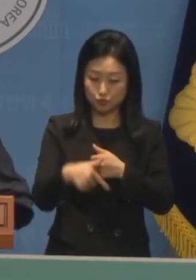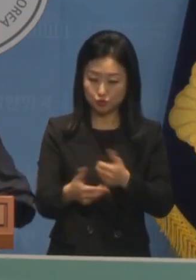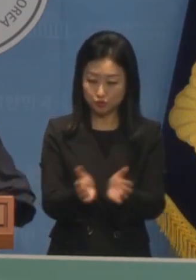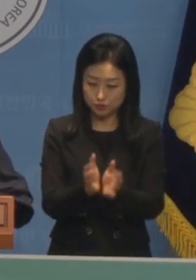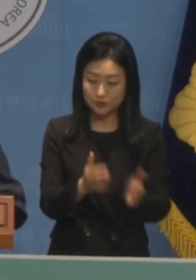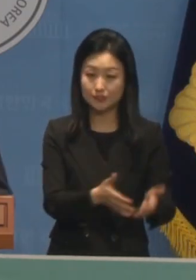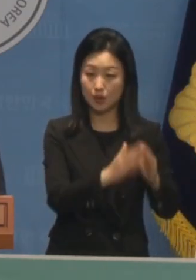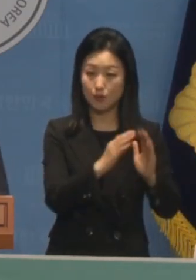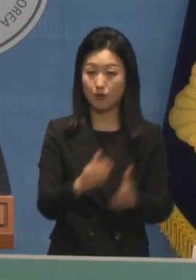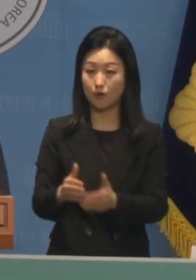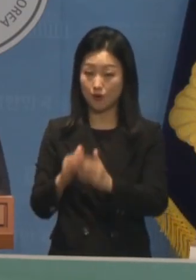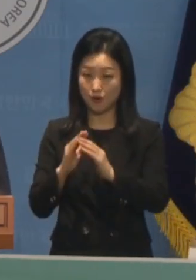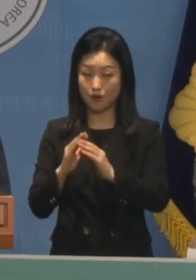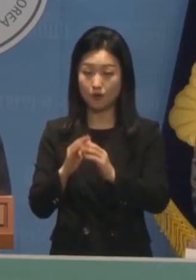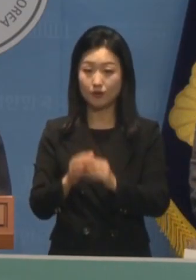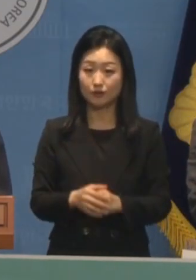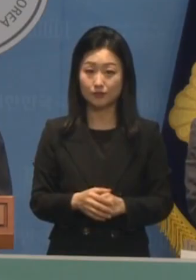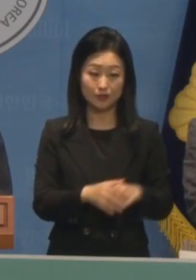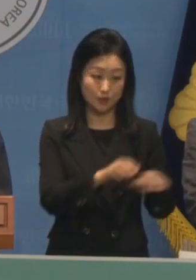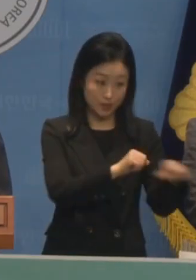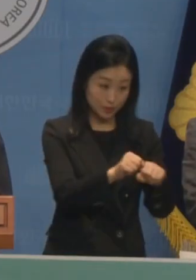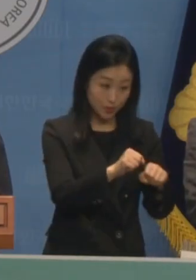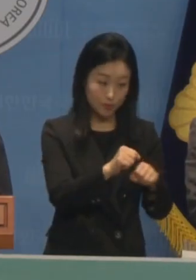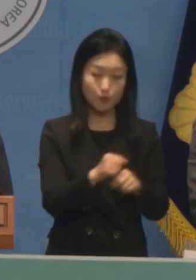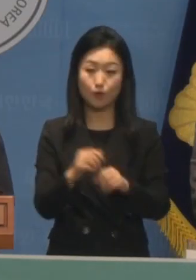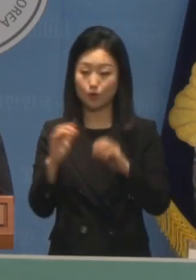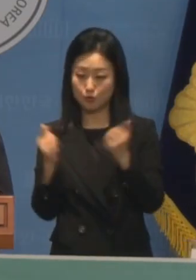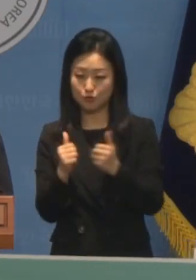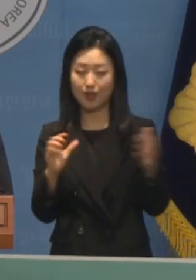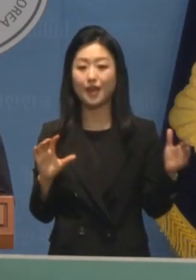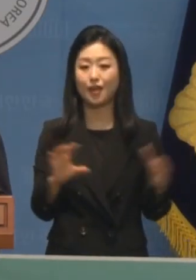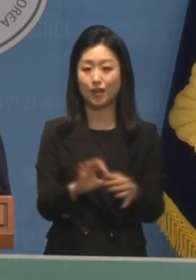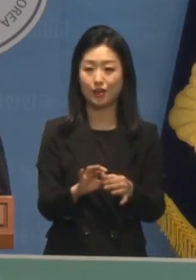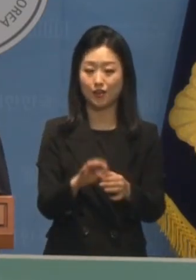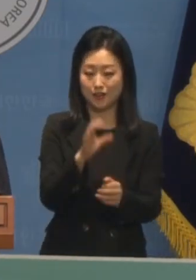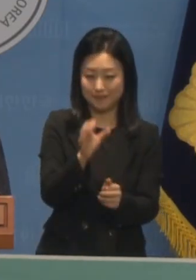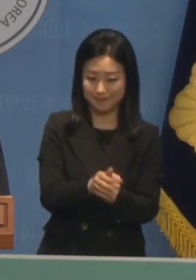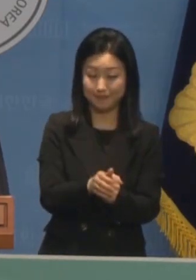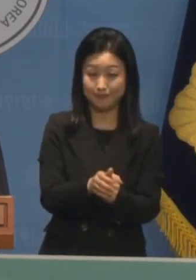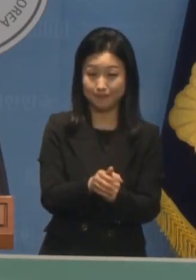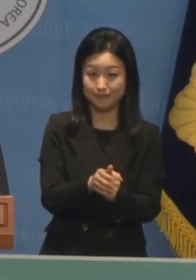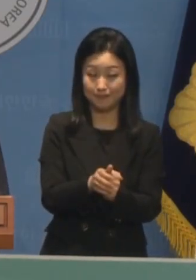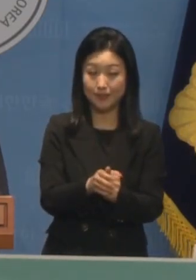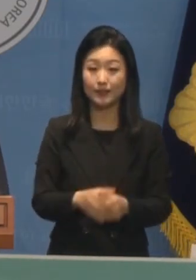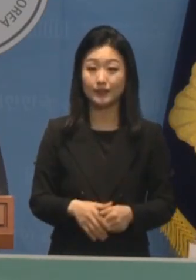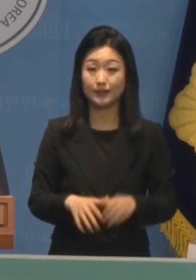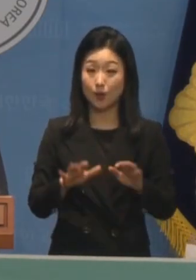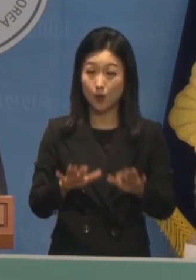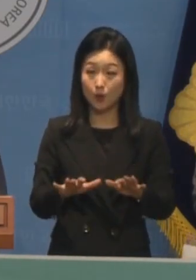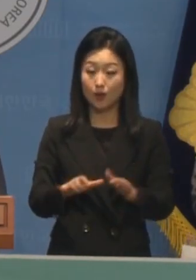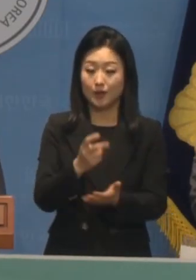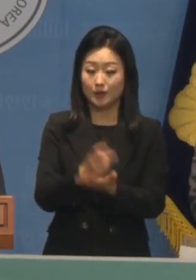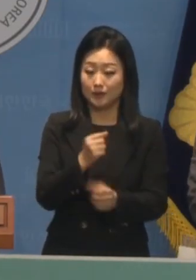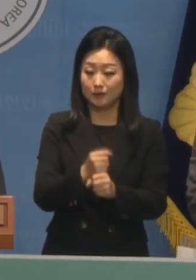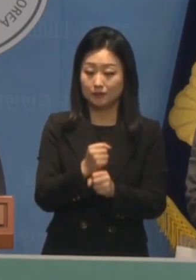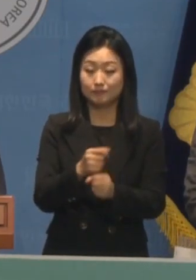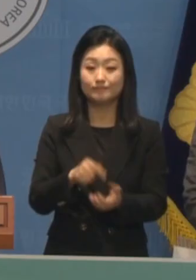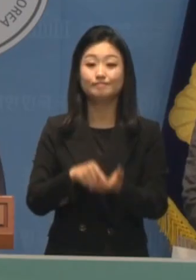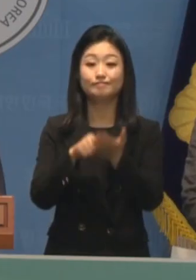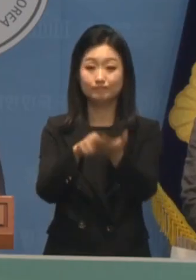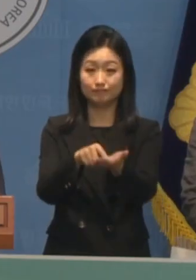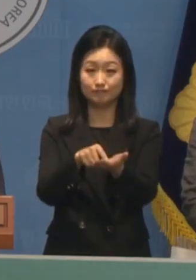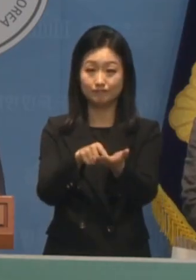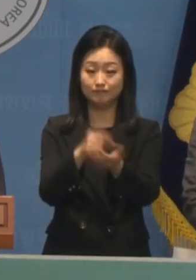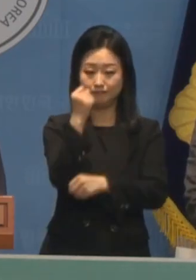현장과 국회를 잇는 가교 역할을 하고 있습니다. 그 첫 번째 결실이 바로 오늘 발의하는